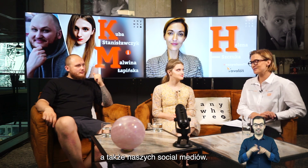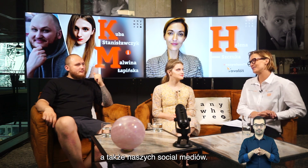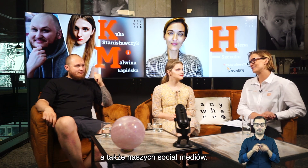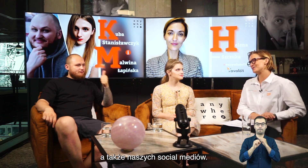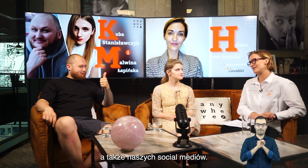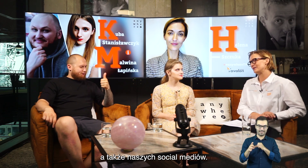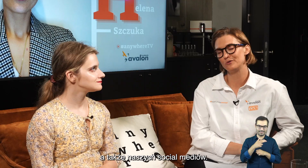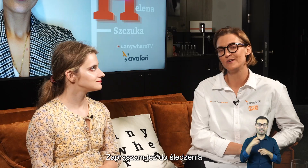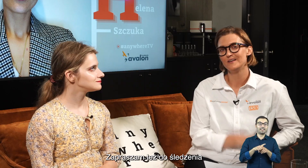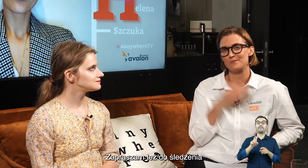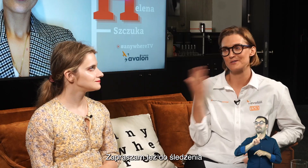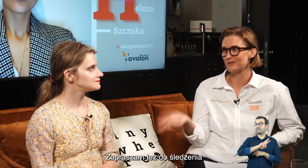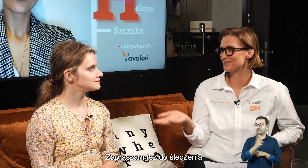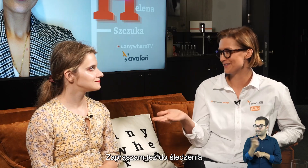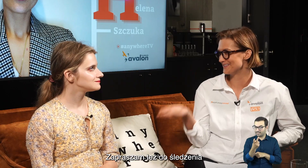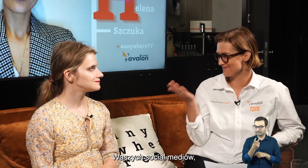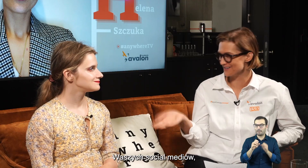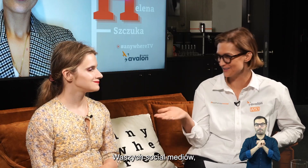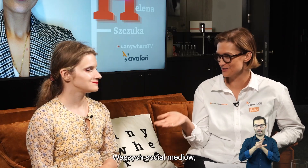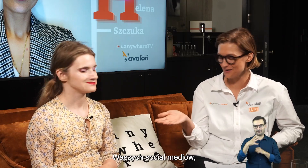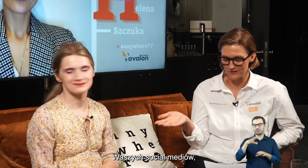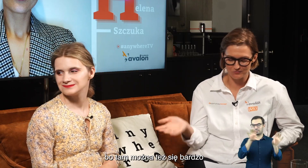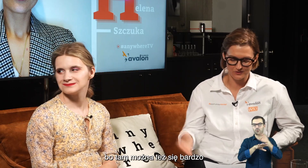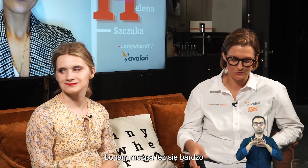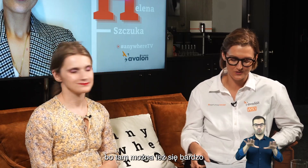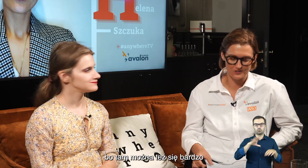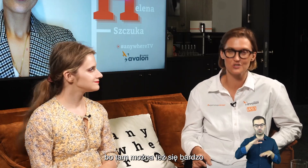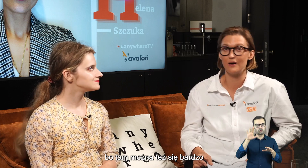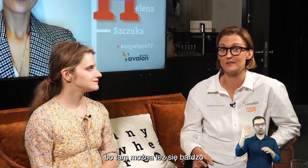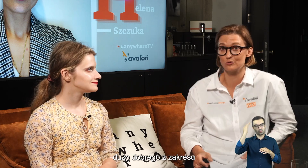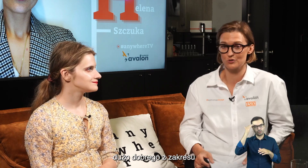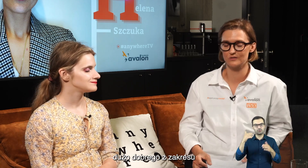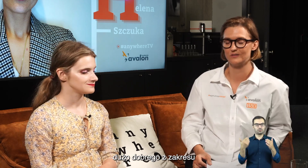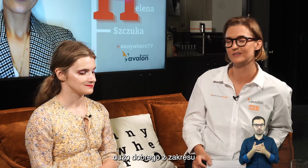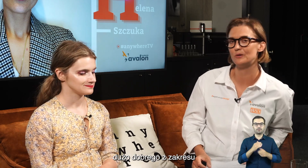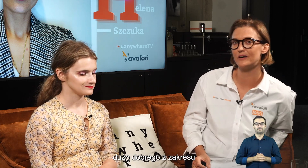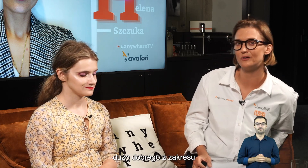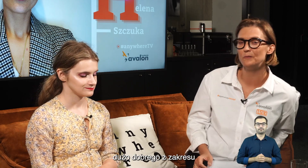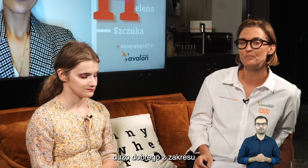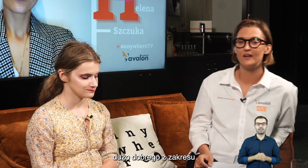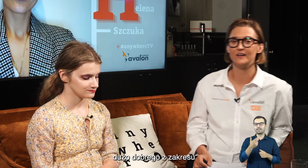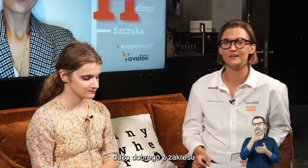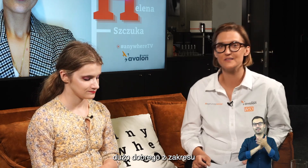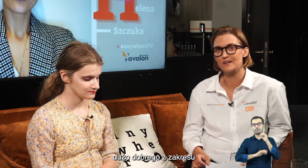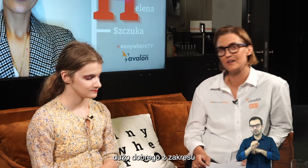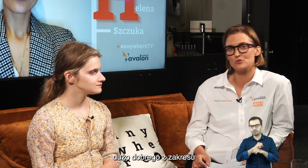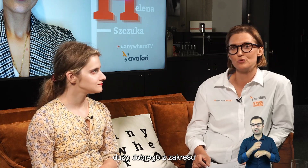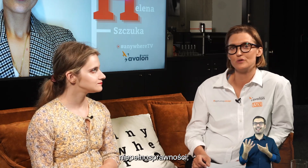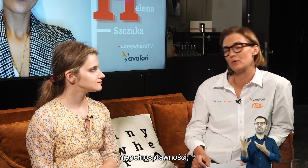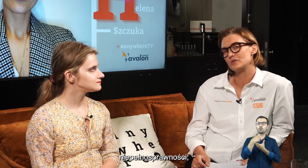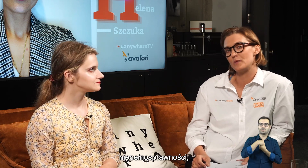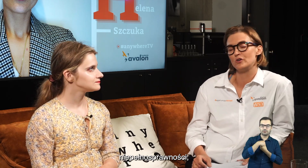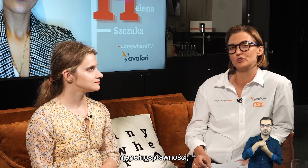www.fundacjaavalon.pl, a także naszych social mediów. Zapraszam też do śledzenia waszych social mediów, bo tam można też się bardzo dużo dobrego